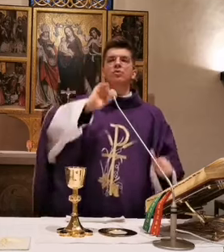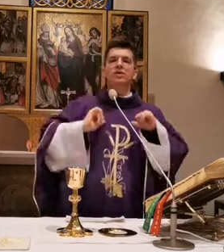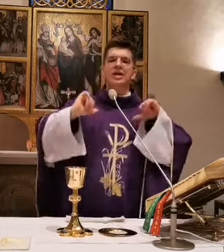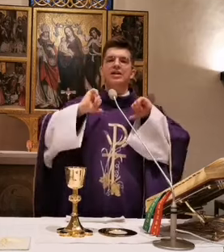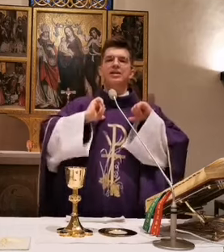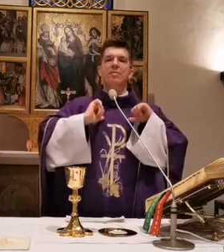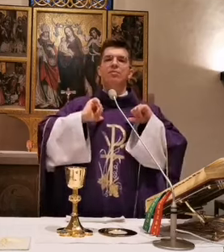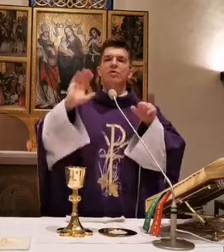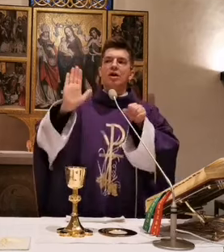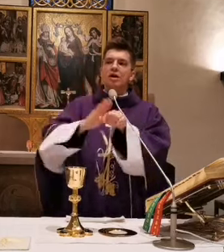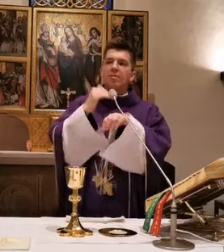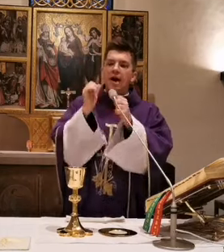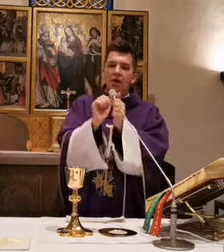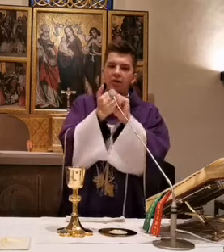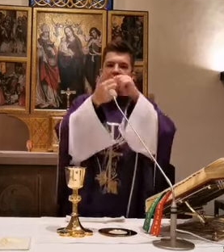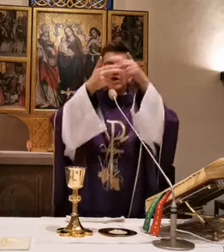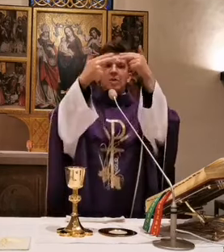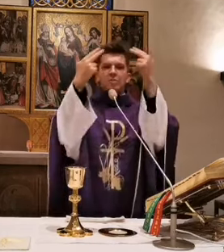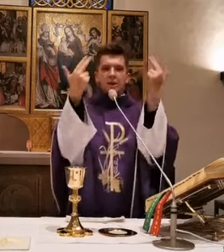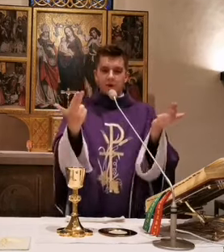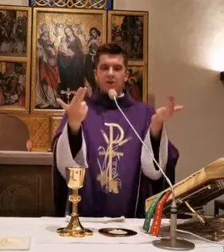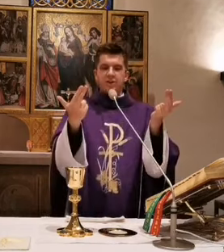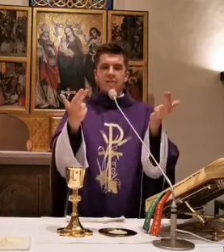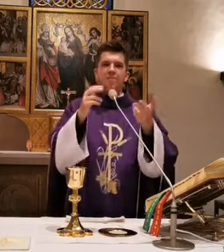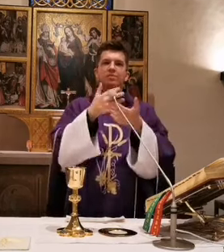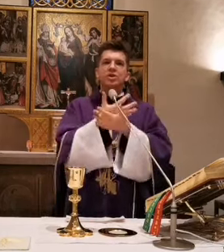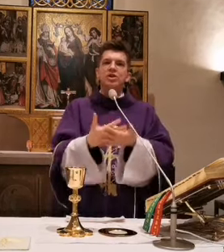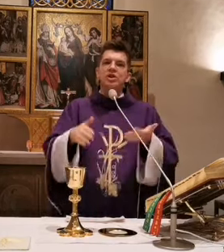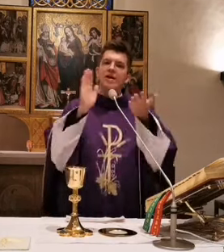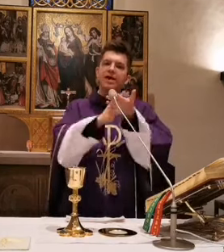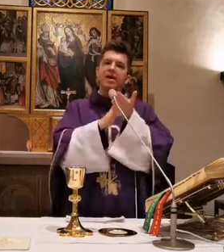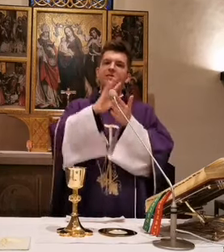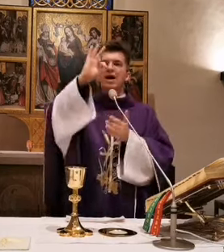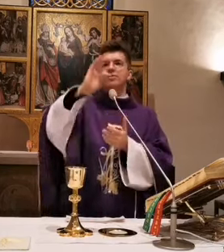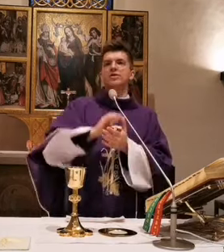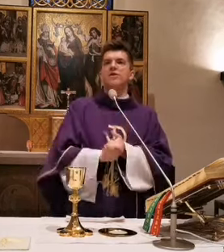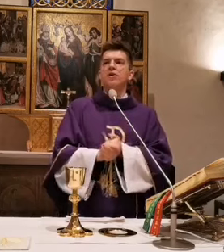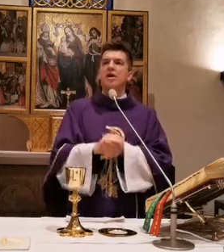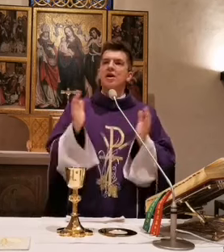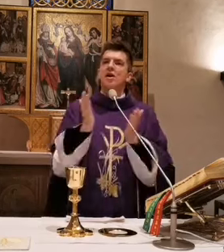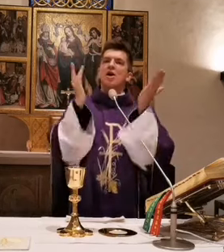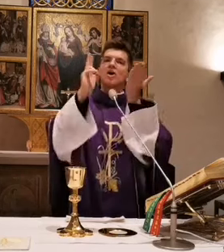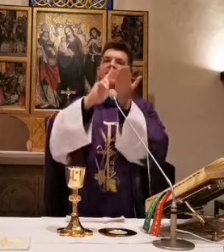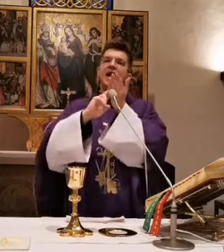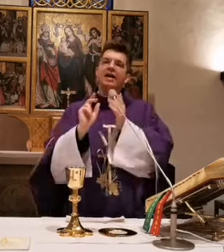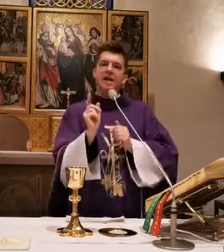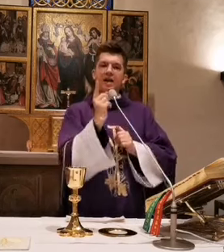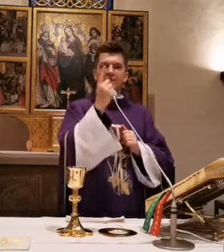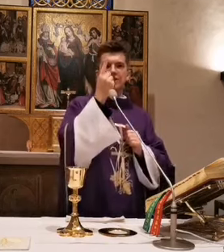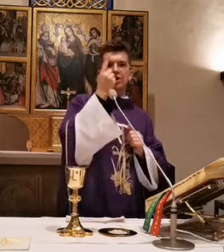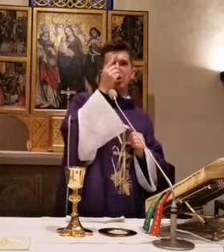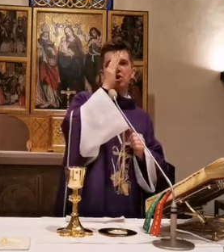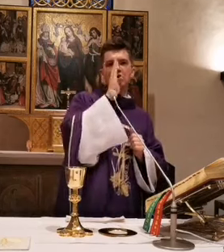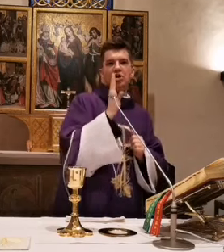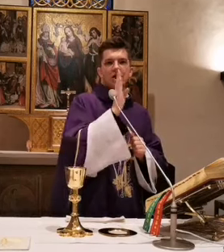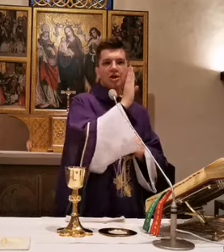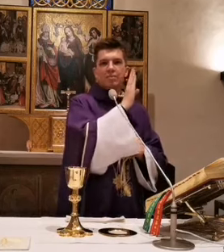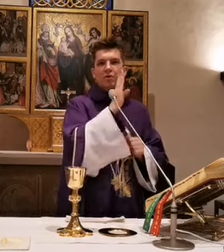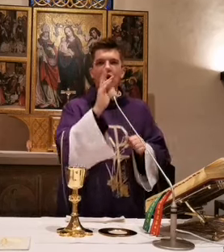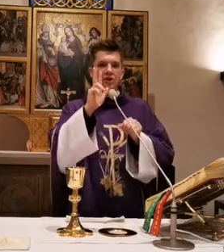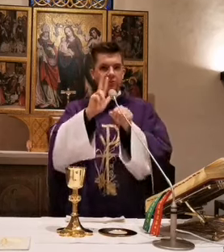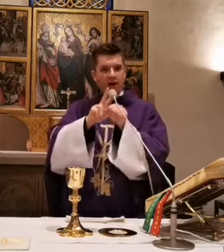Pan Bóg zastępny, pełne są niebiosa i ziemia chwały Twojej. Hosanna na